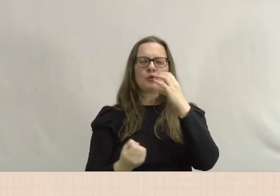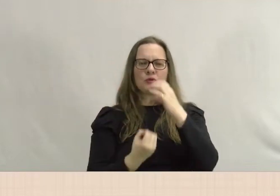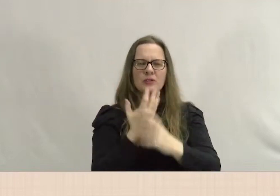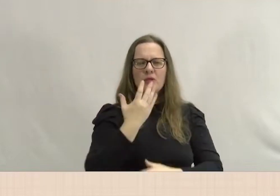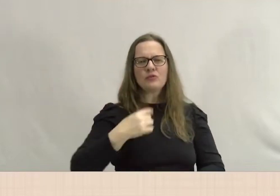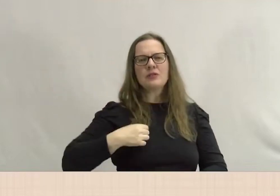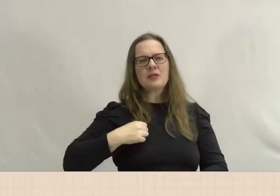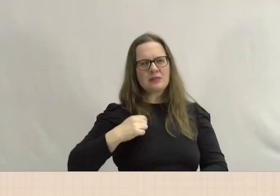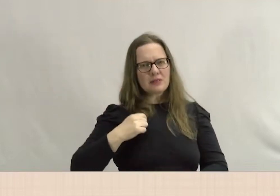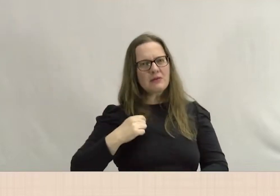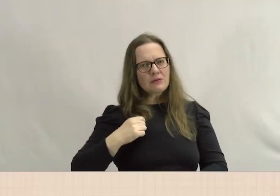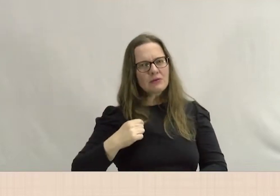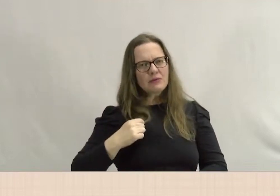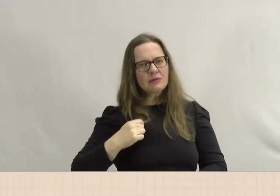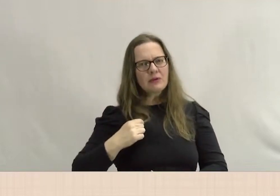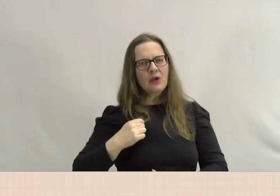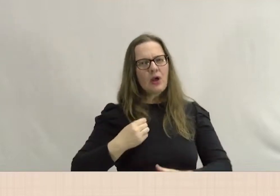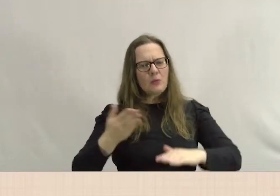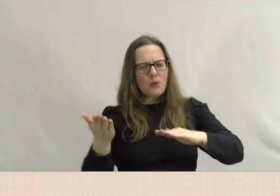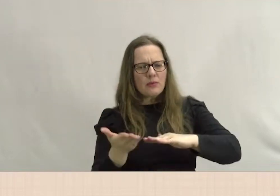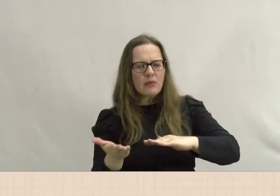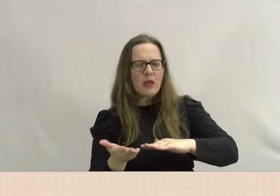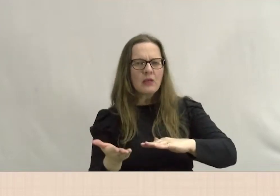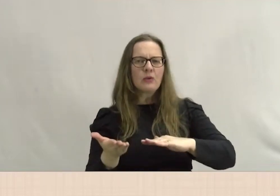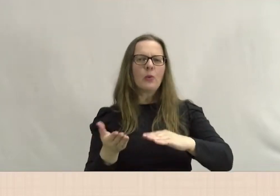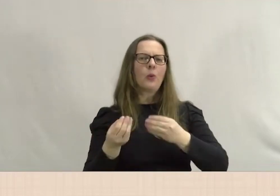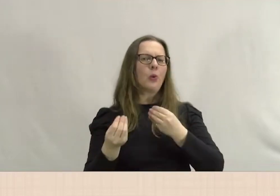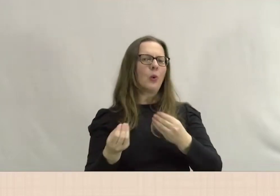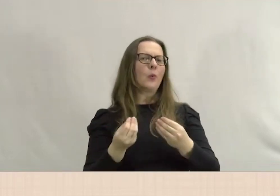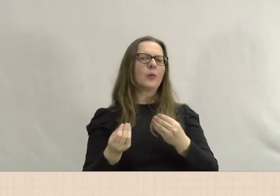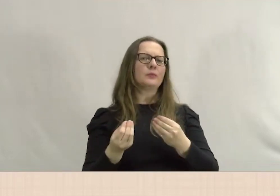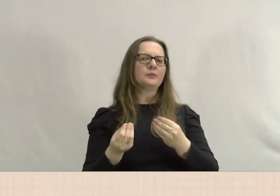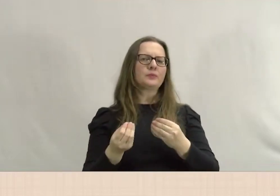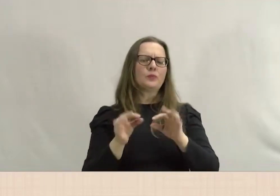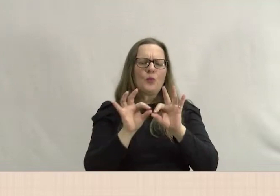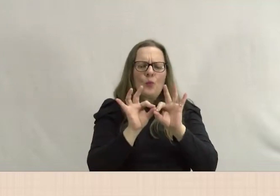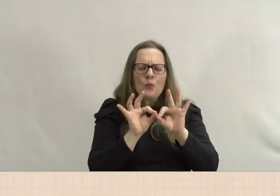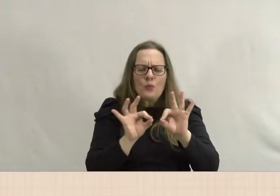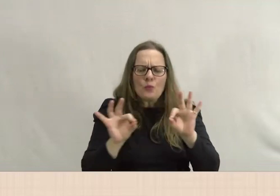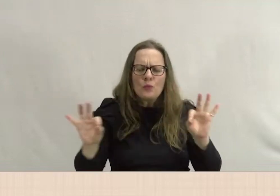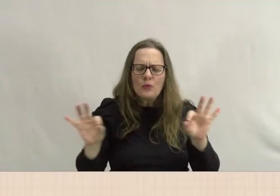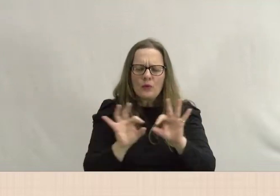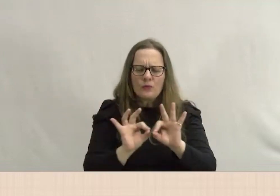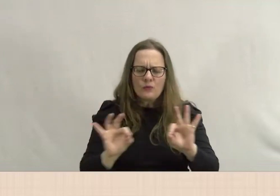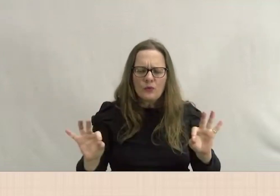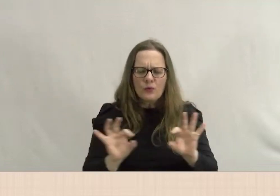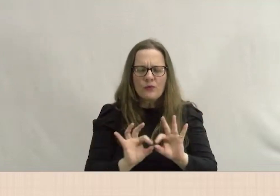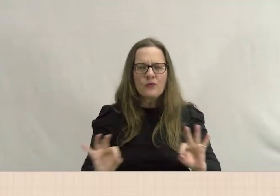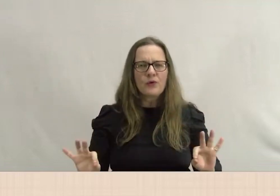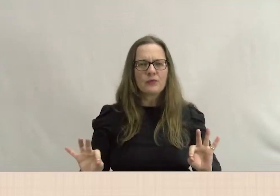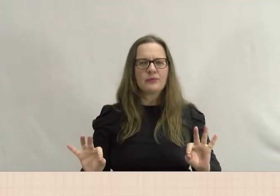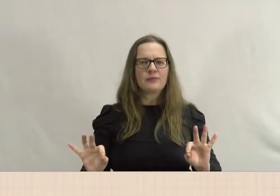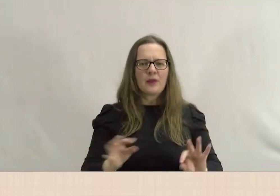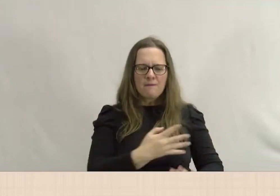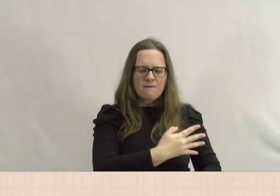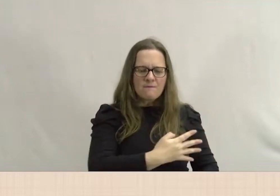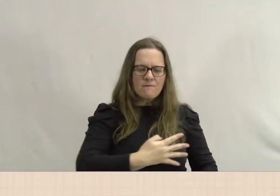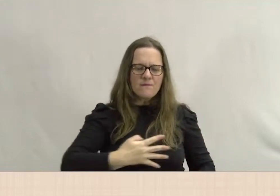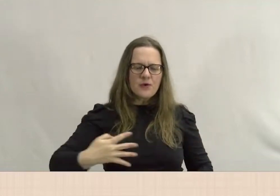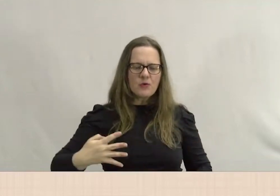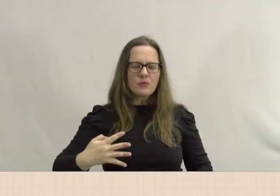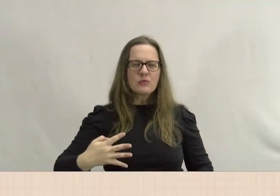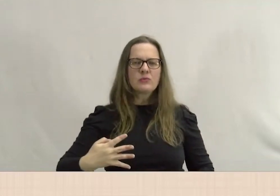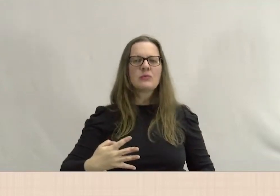mais moderna. Os fios precisam ser, eles chamam de compactação, precisa